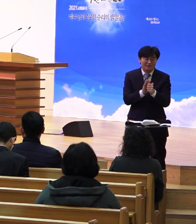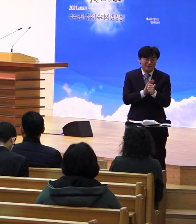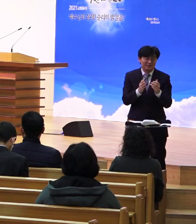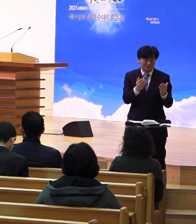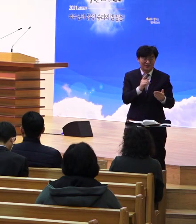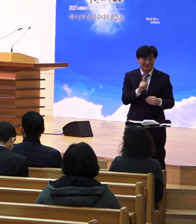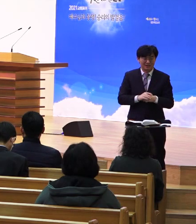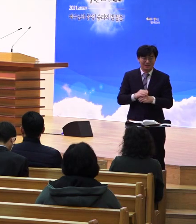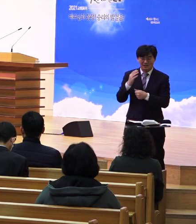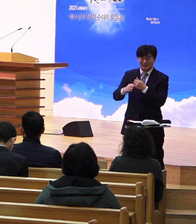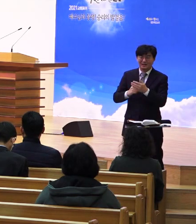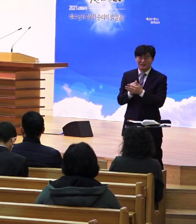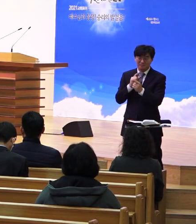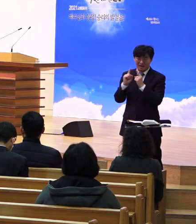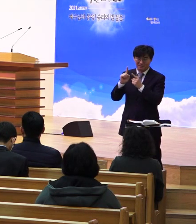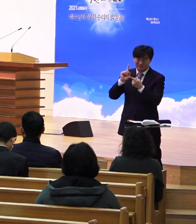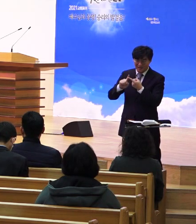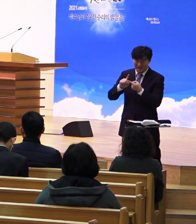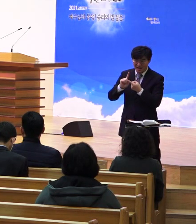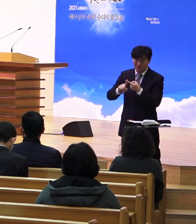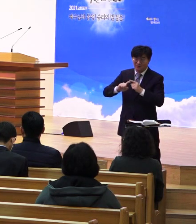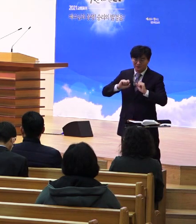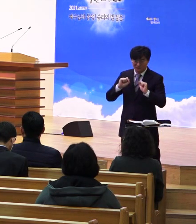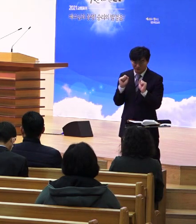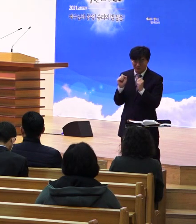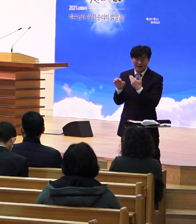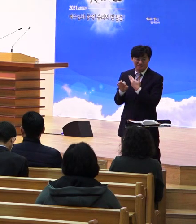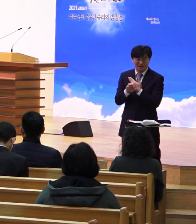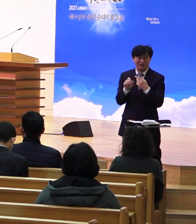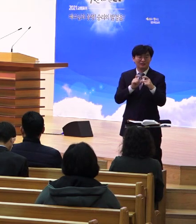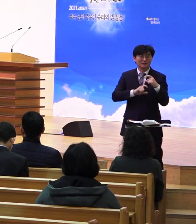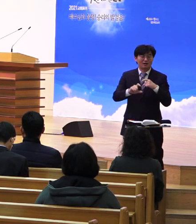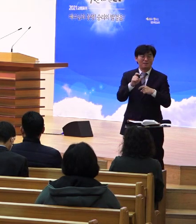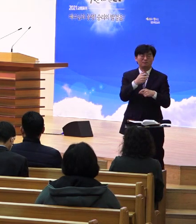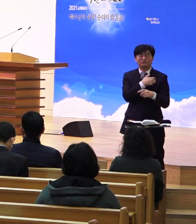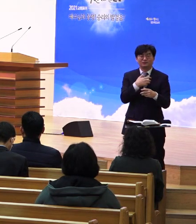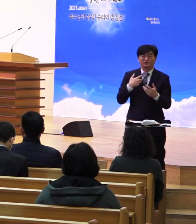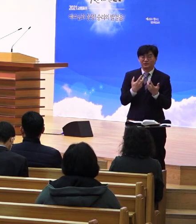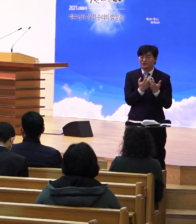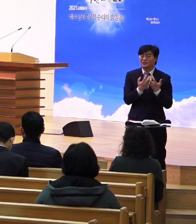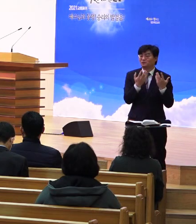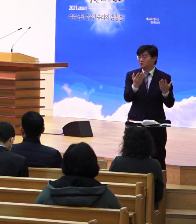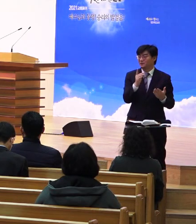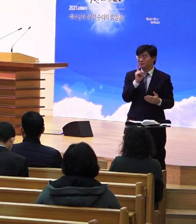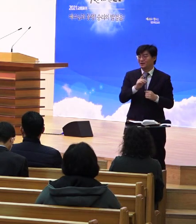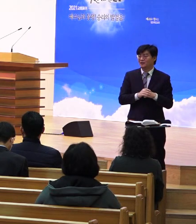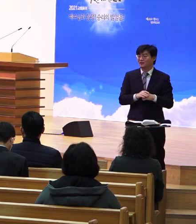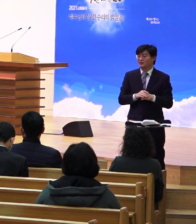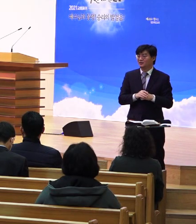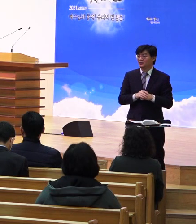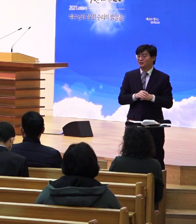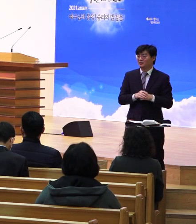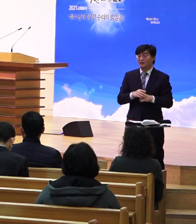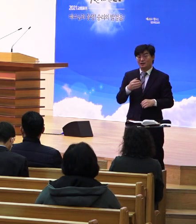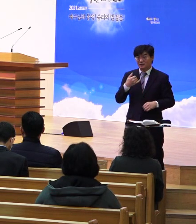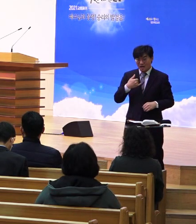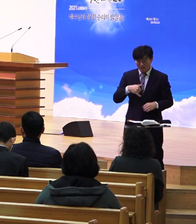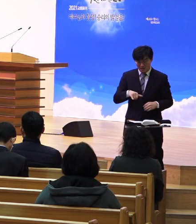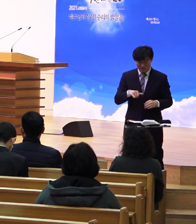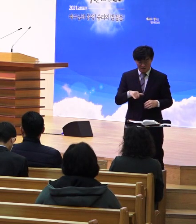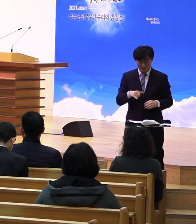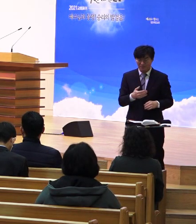하나님께서는 우리에게 말씀해 주시는데요. 특별히 우리의 자녀를 위해서 여러분 기도해 주시고, 우리 영천제일교회는